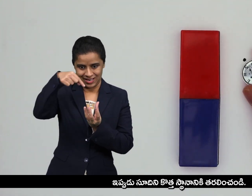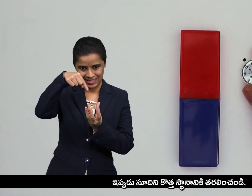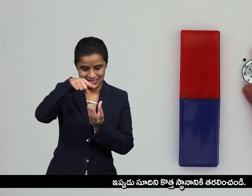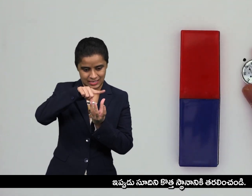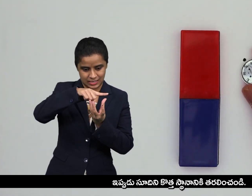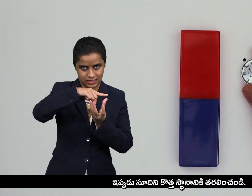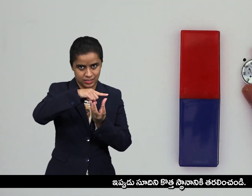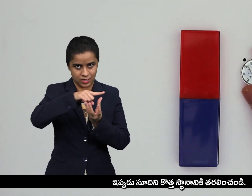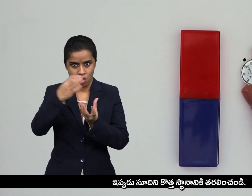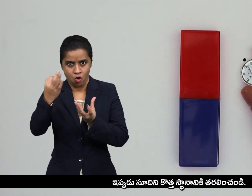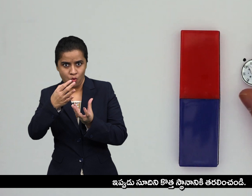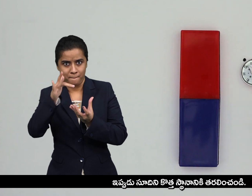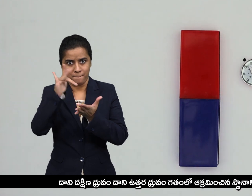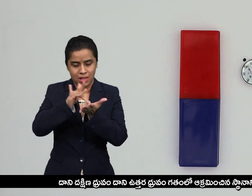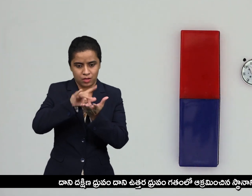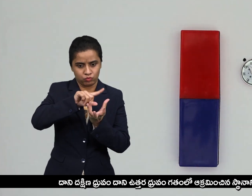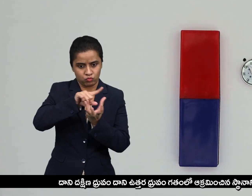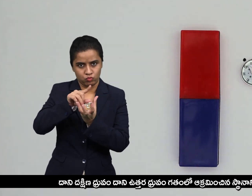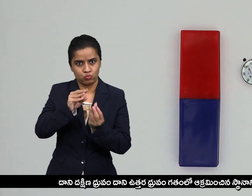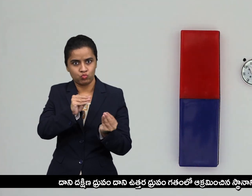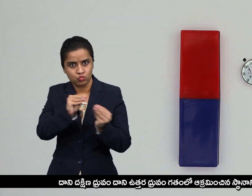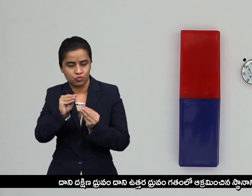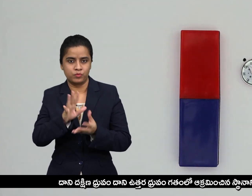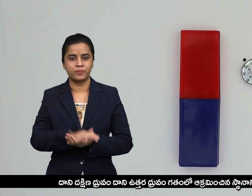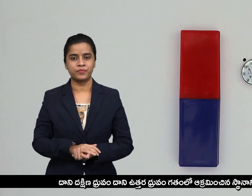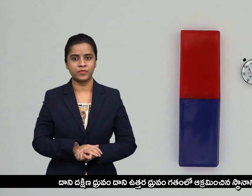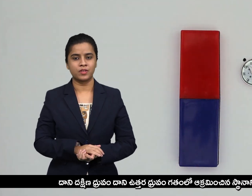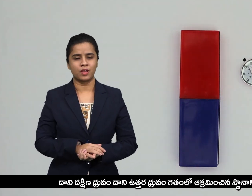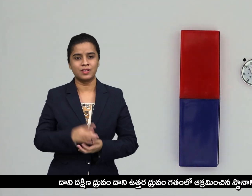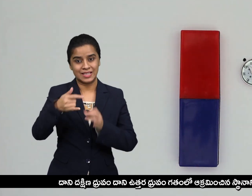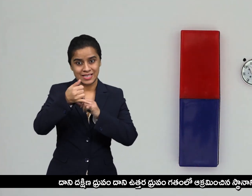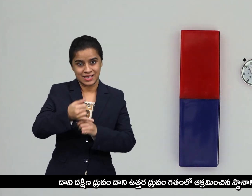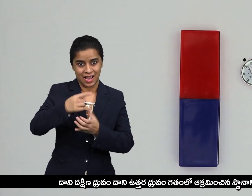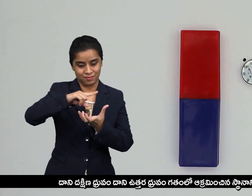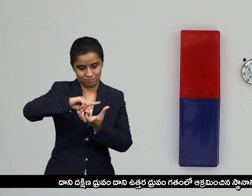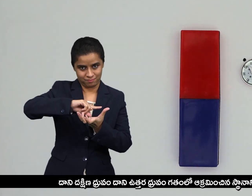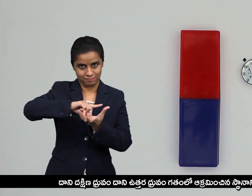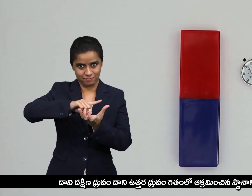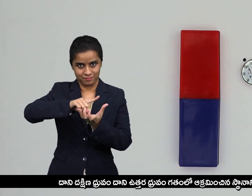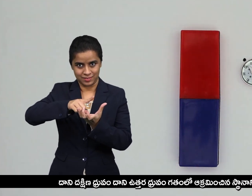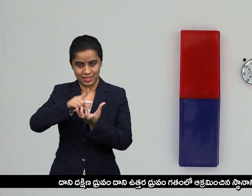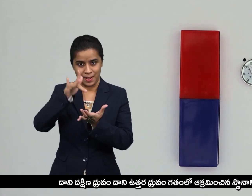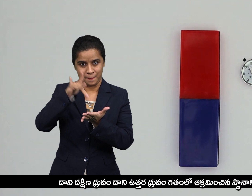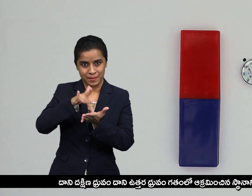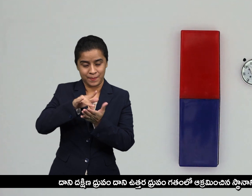స్థానానికి తరలించండి. దాని దక్షిణ ధ్రువం దాని ఉత్తర ధ్రువం గతంలో ఆక్రమించిన